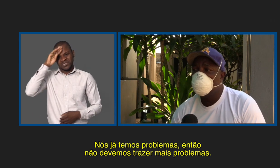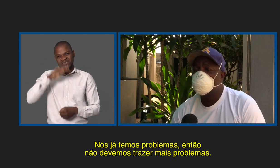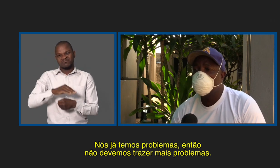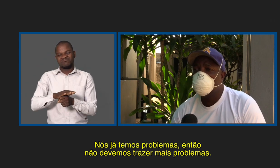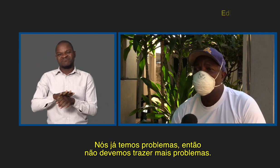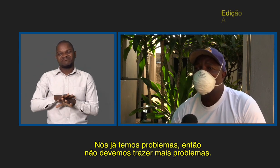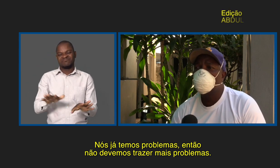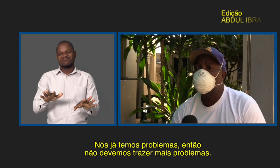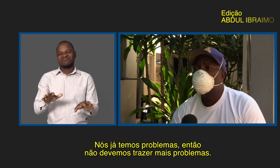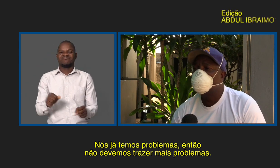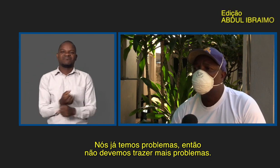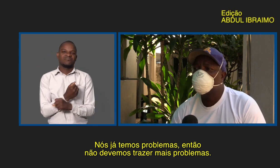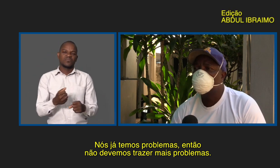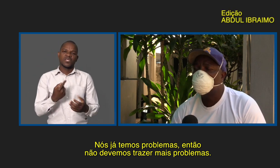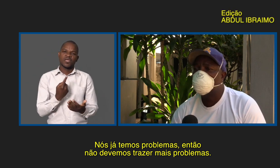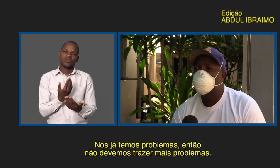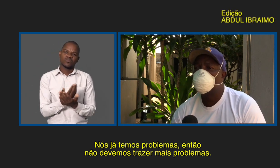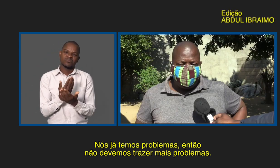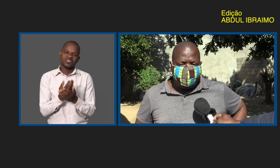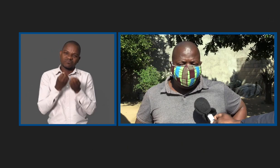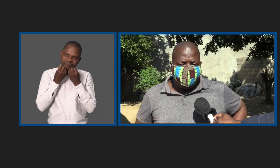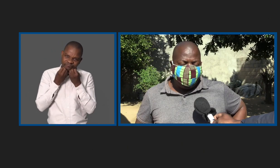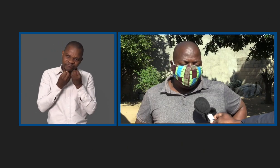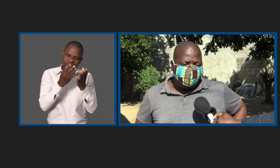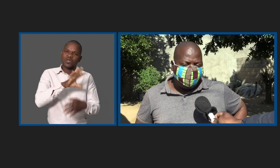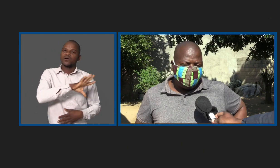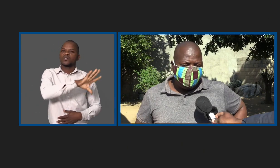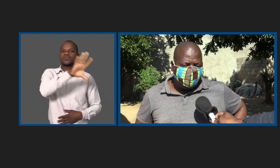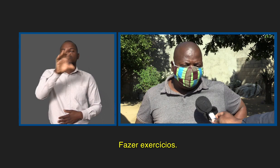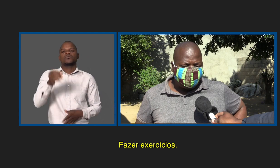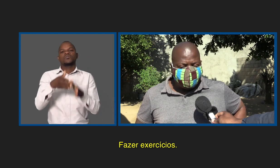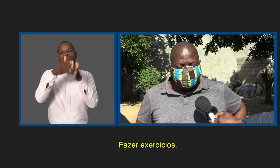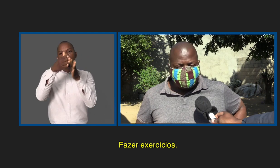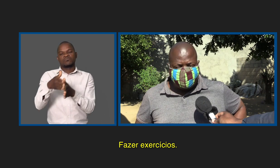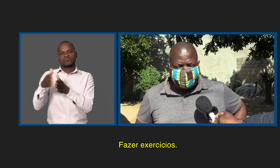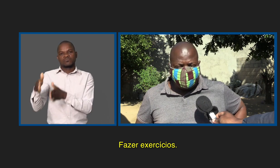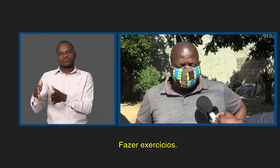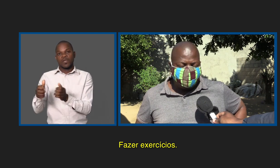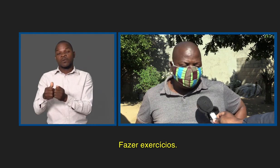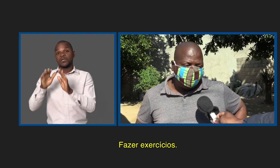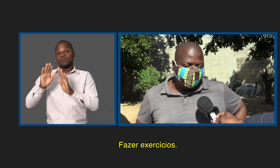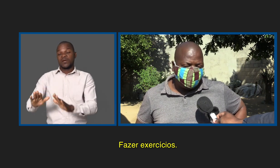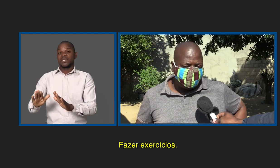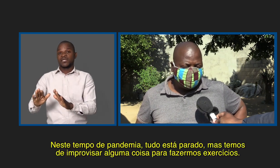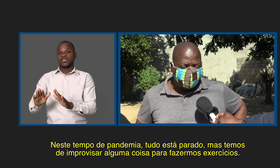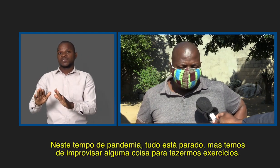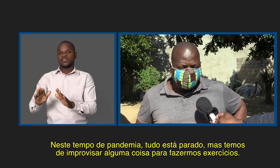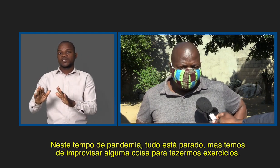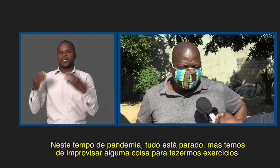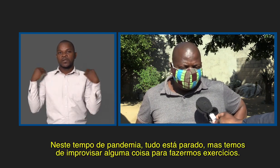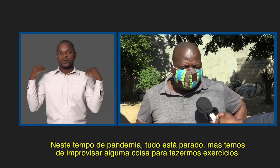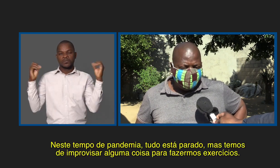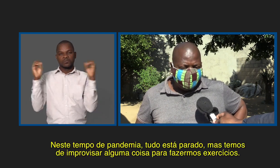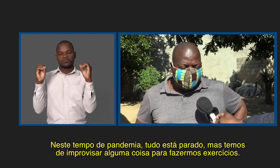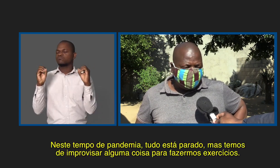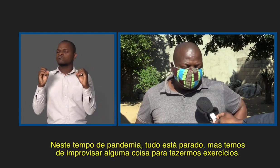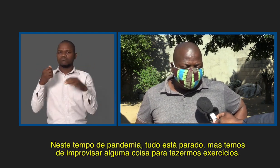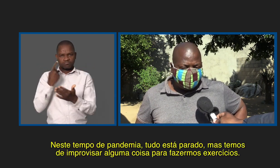é esse apelo que eu deixo para os meus colegas. podemos parar de fazer exercícios porque, está vendo como estamos já